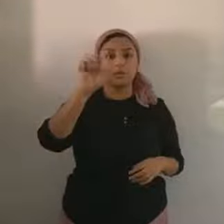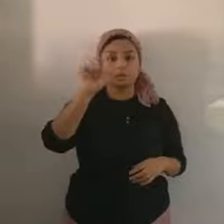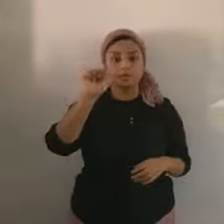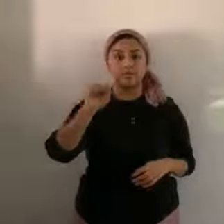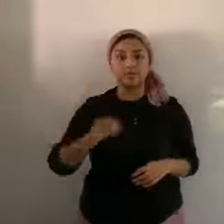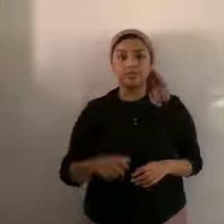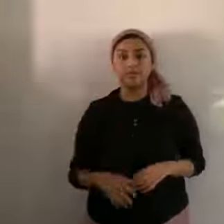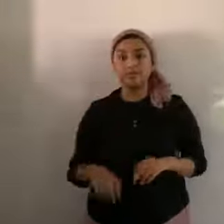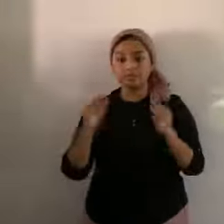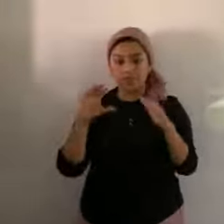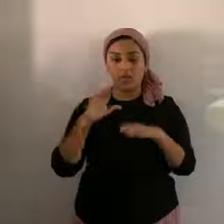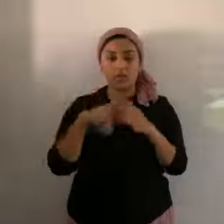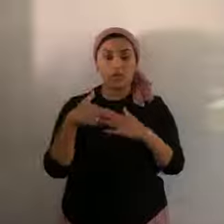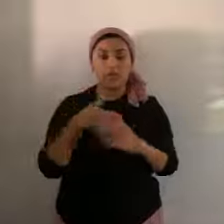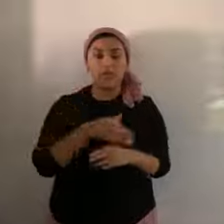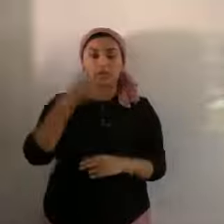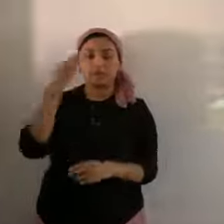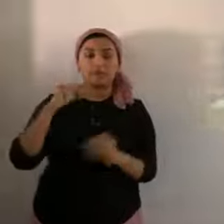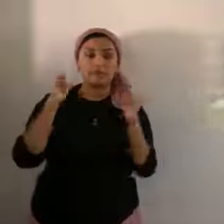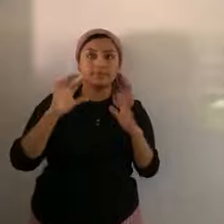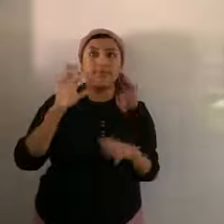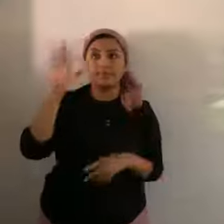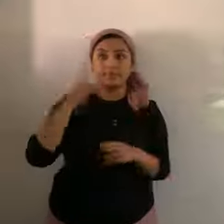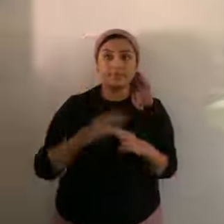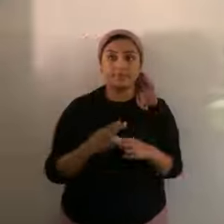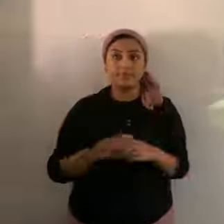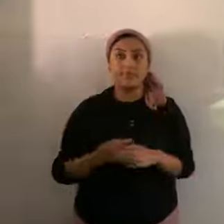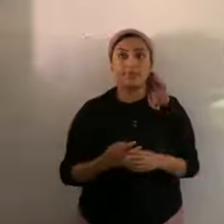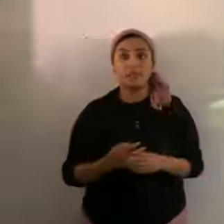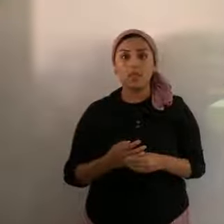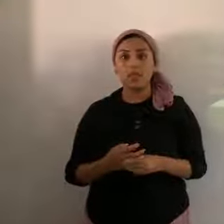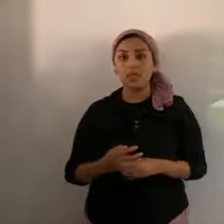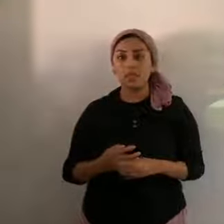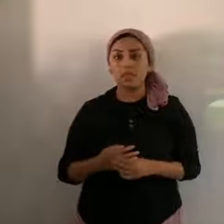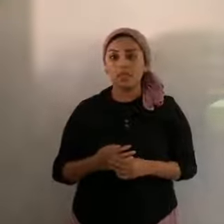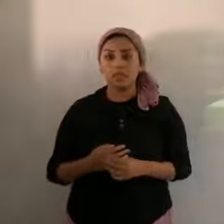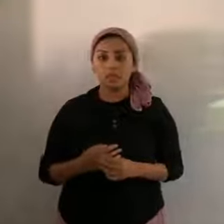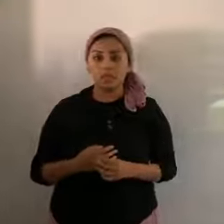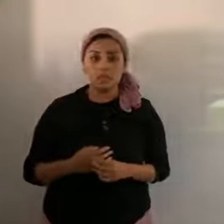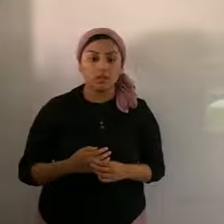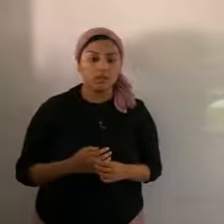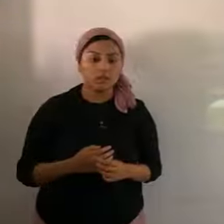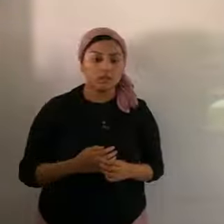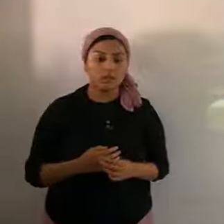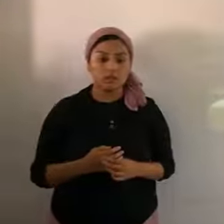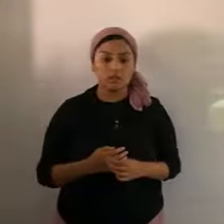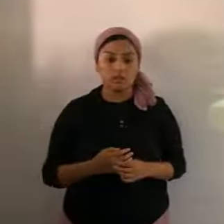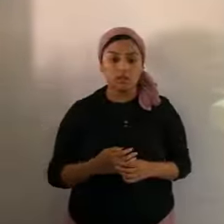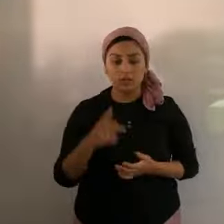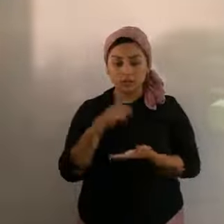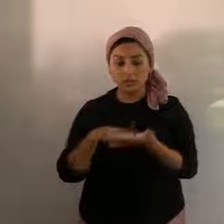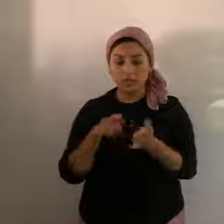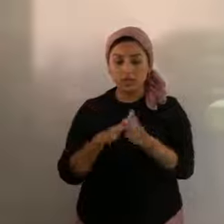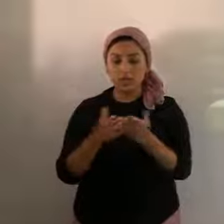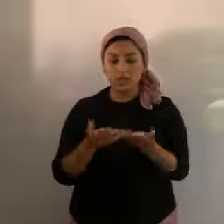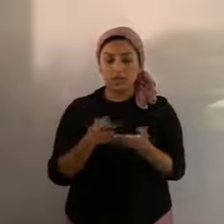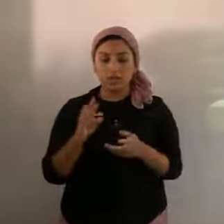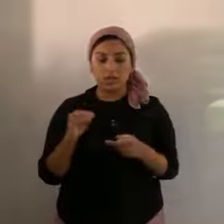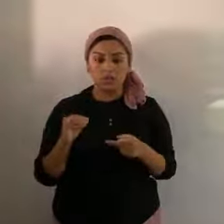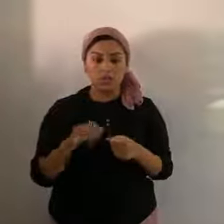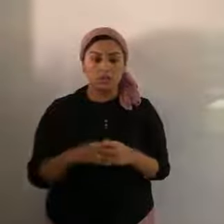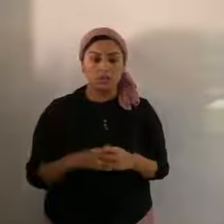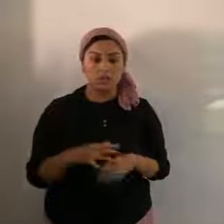bendito es el Todopoderoso. Y vamos a llegar a algo terrible aquí, tremendo.